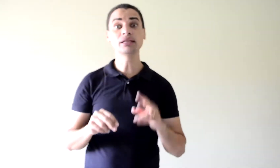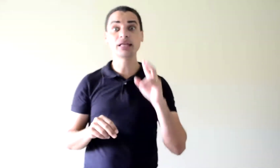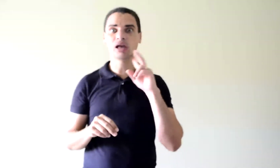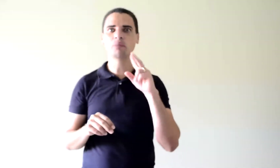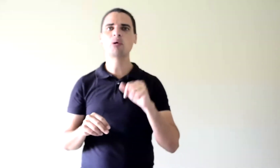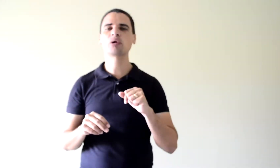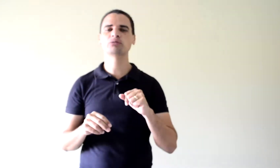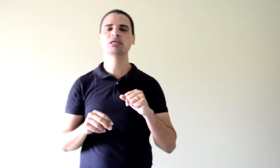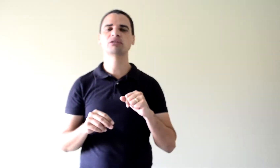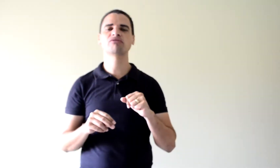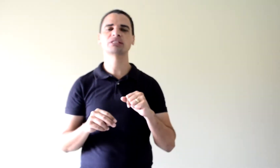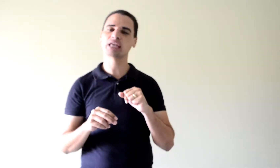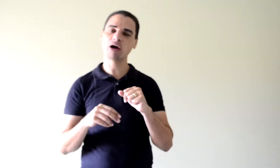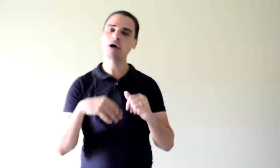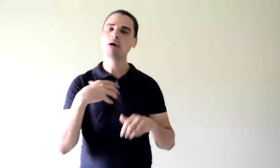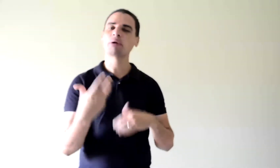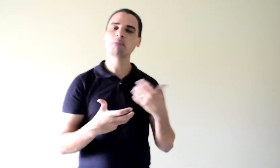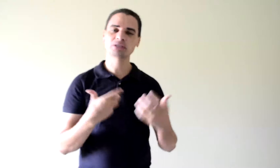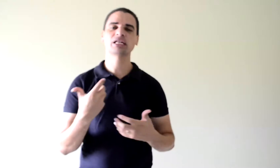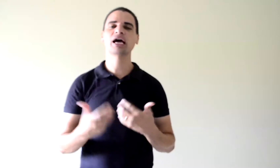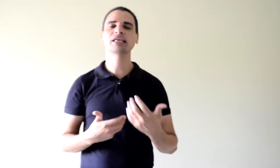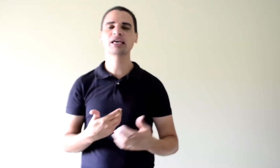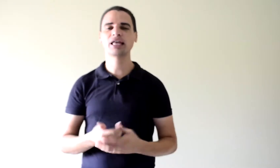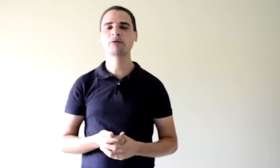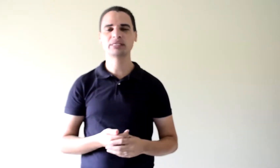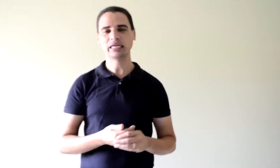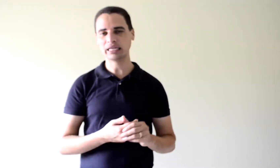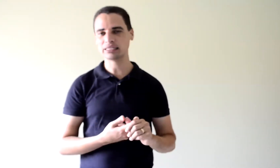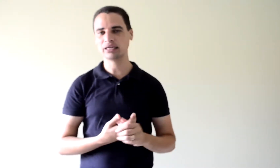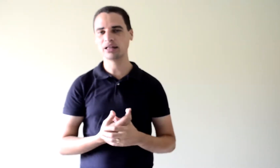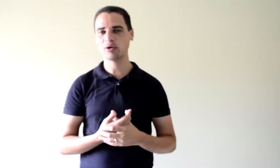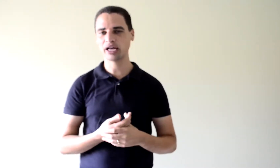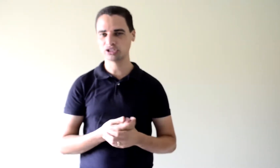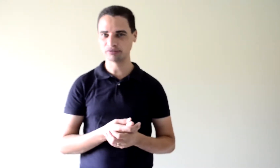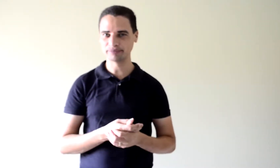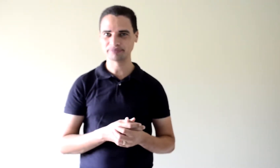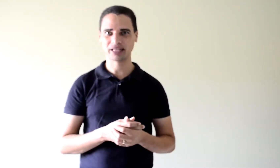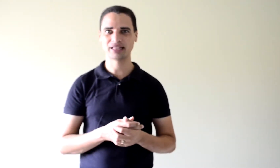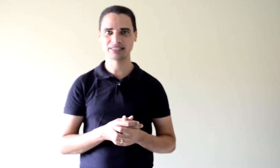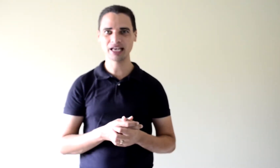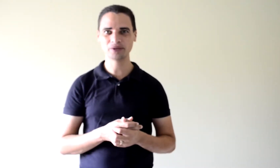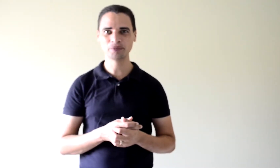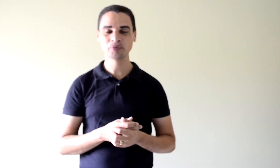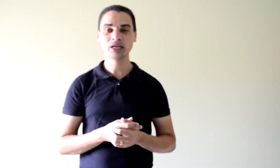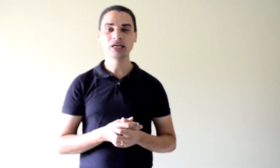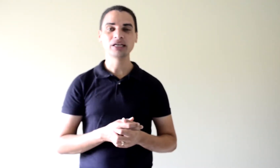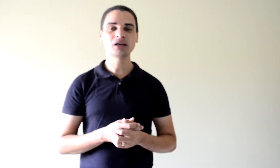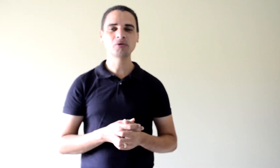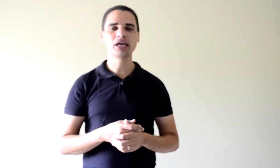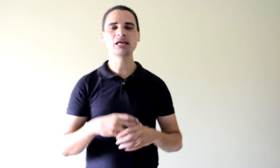manter um pouco a expressão facial para mostrar que aquela é uma sentença interrogativa. Tá certo? Então,